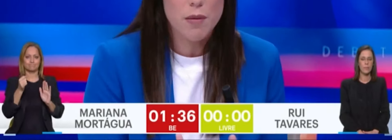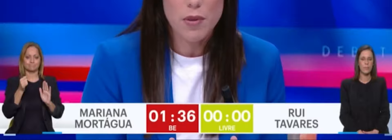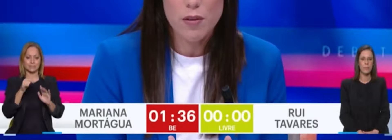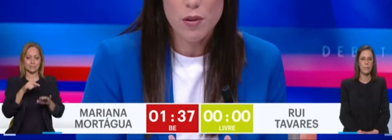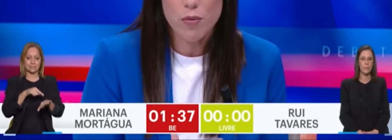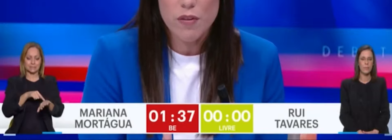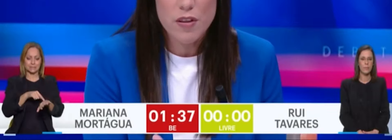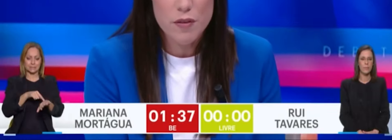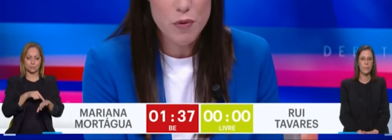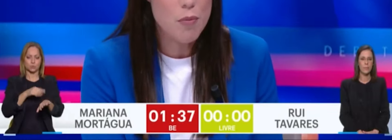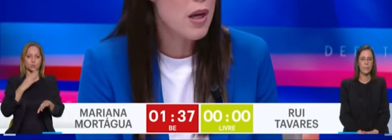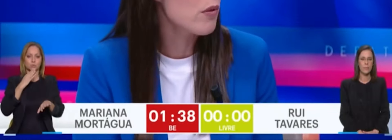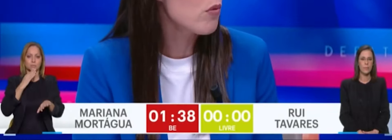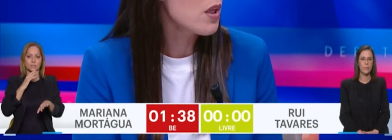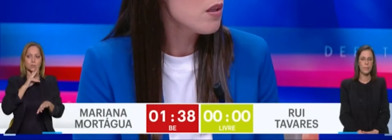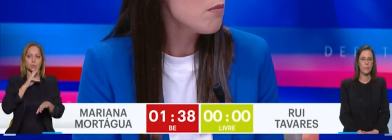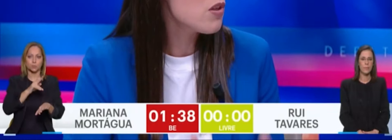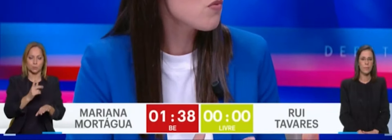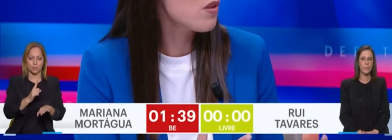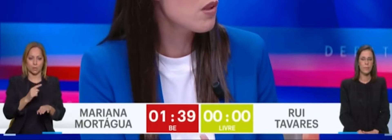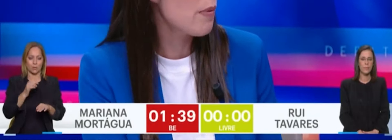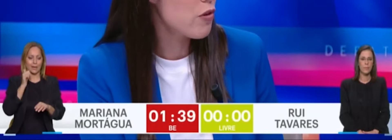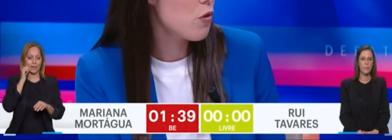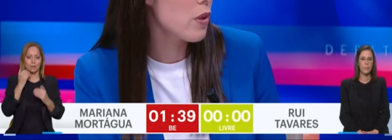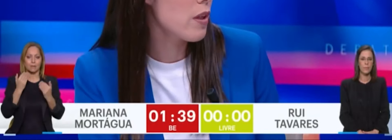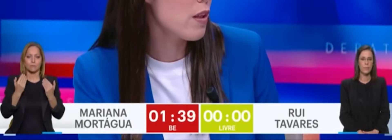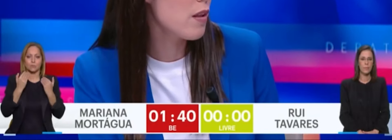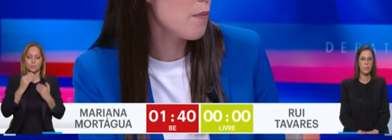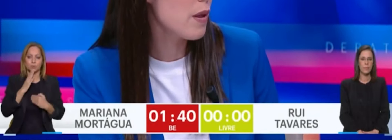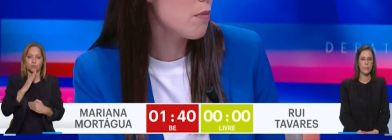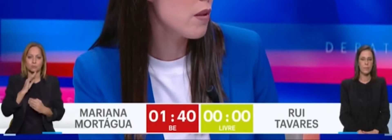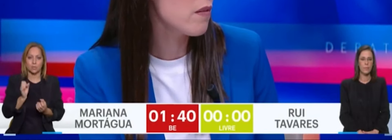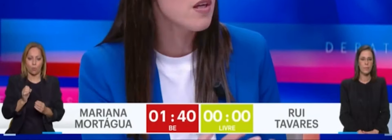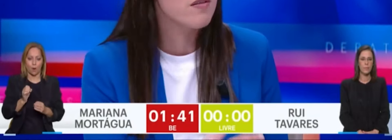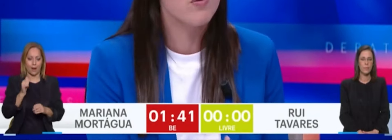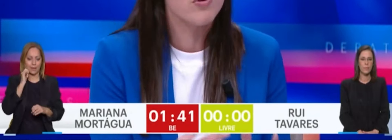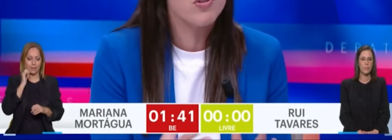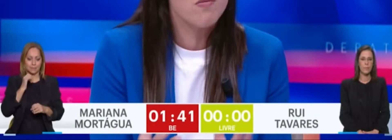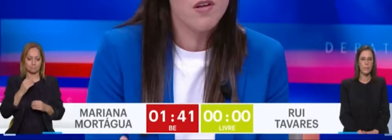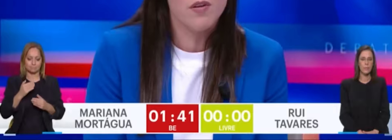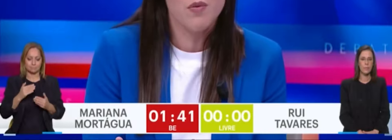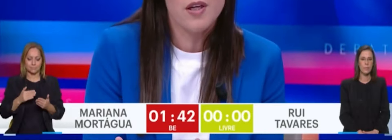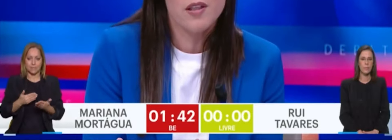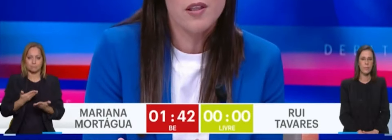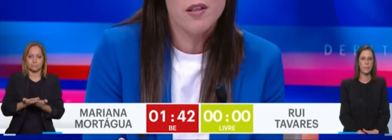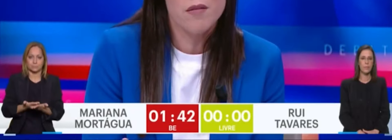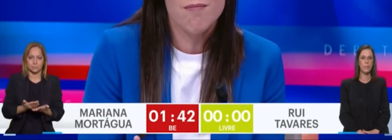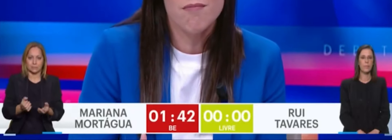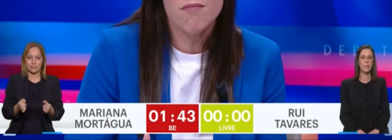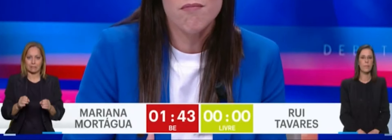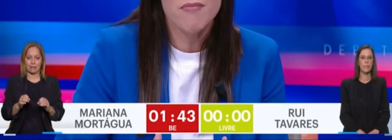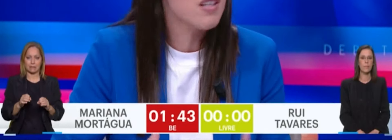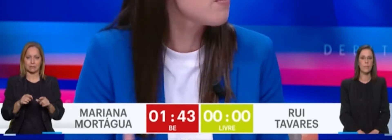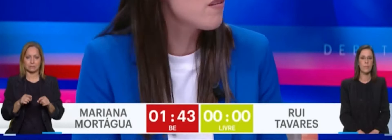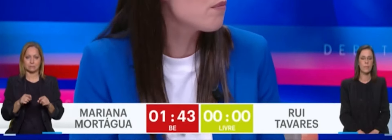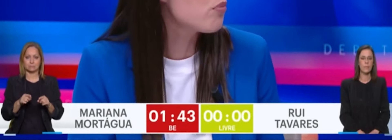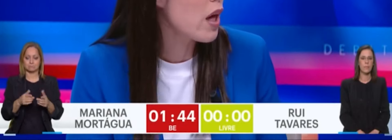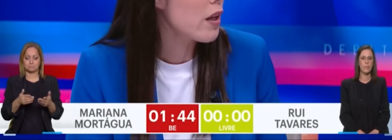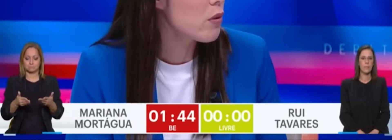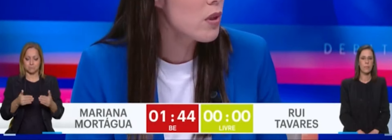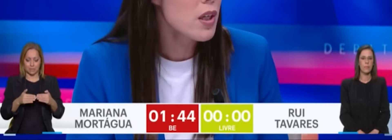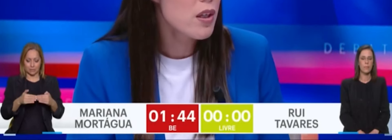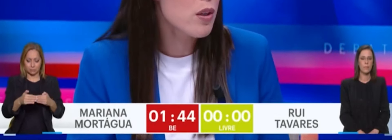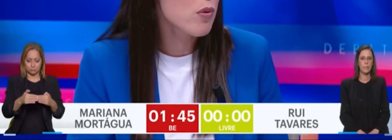atempadamente que não tivesse informado e mesmo sendo capaz de responder atempadamente tendo um regime de salvaguarda que era meramente